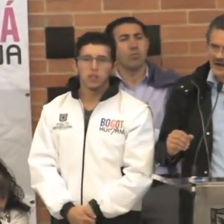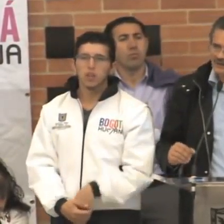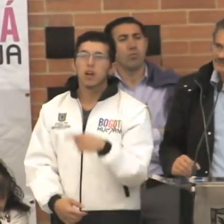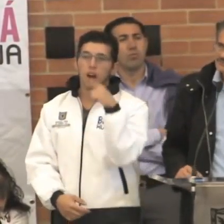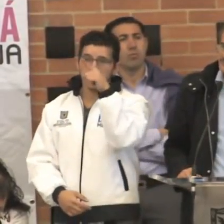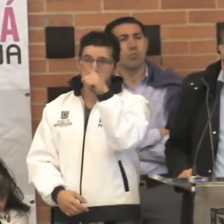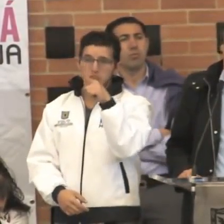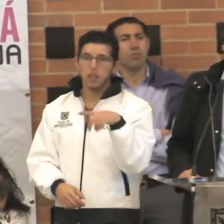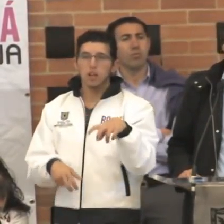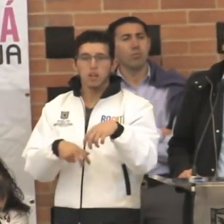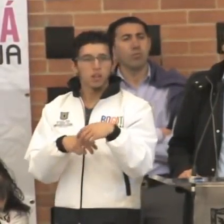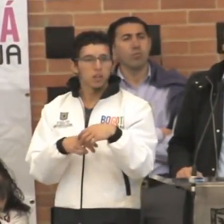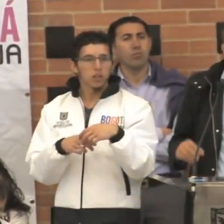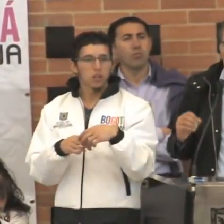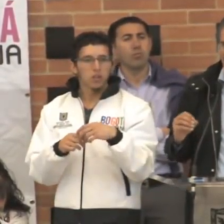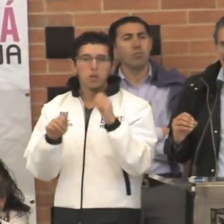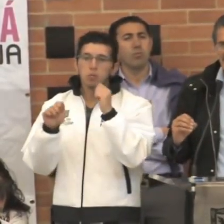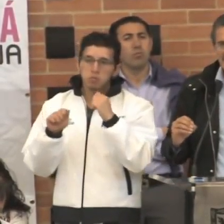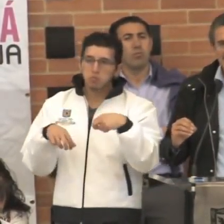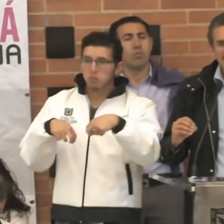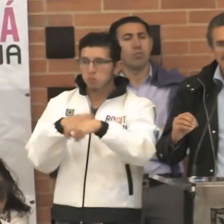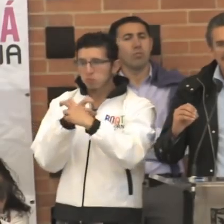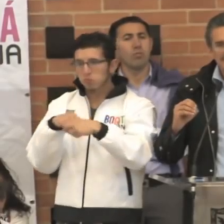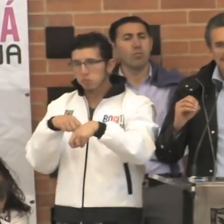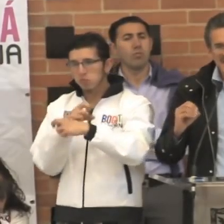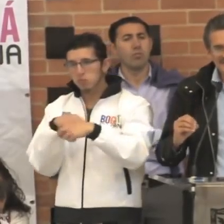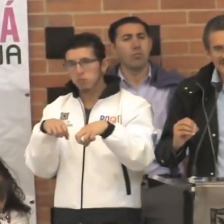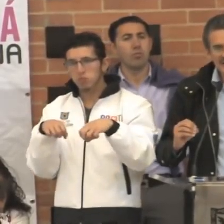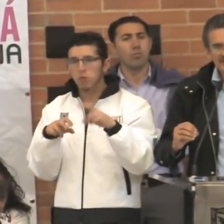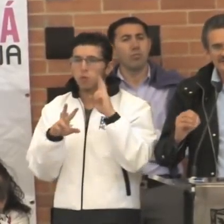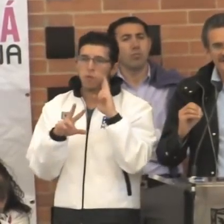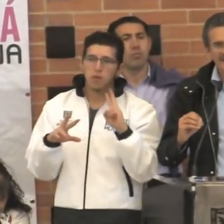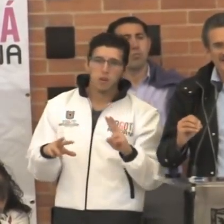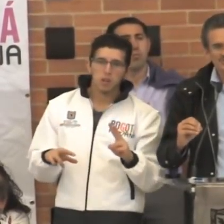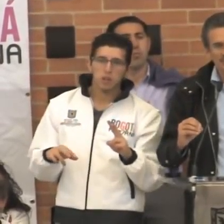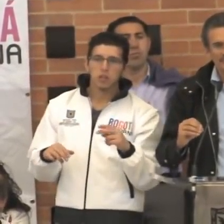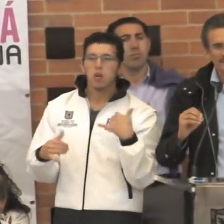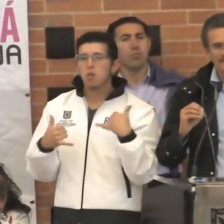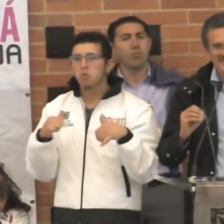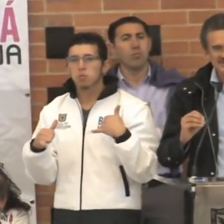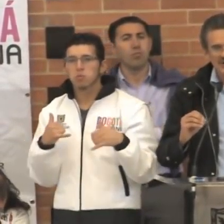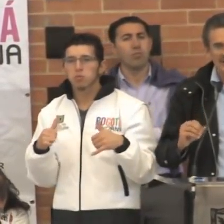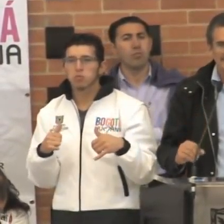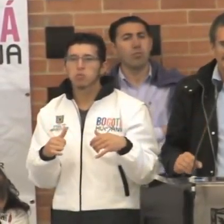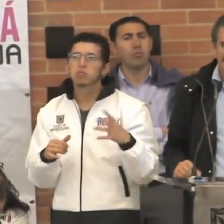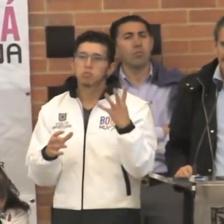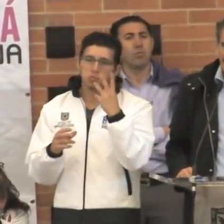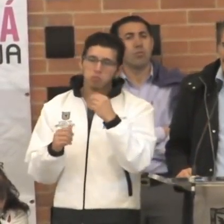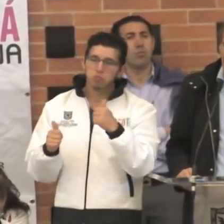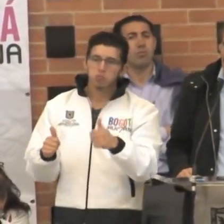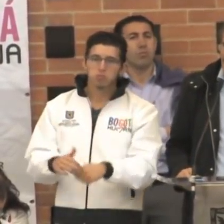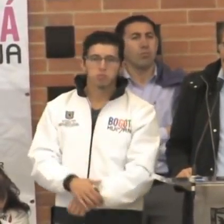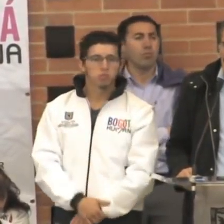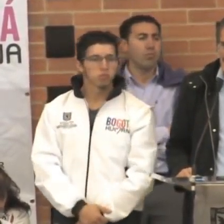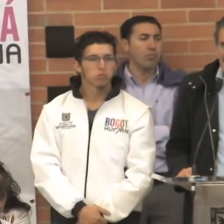Funcionará un parque verde de recreación pasiva.